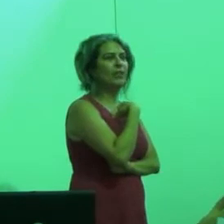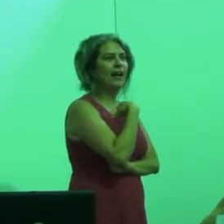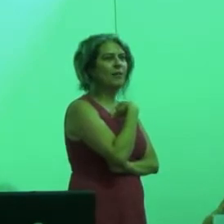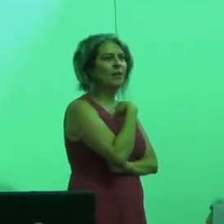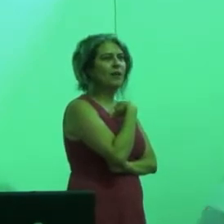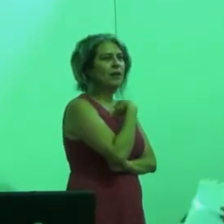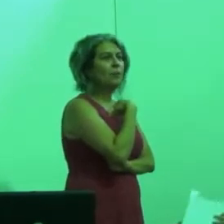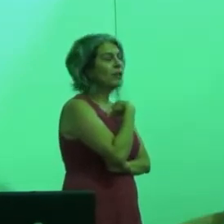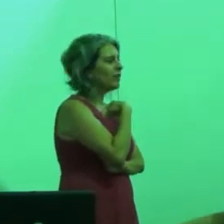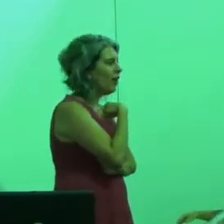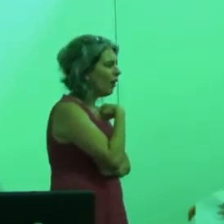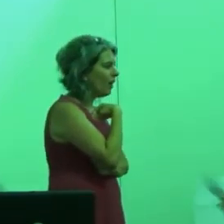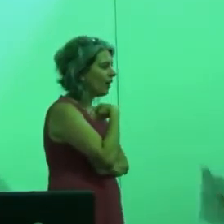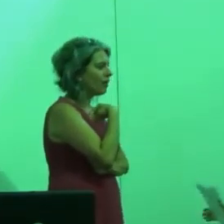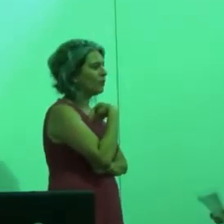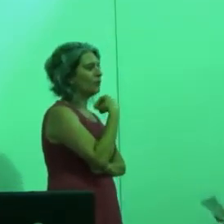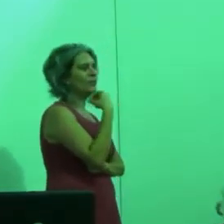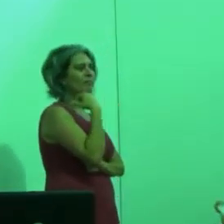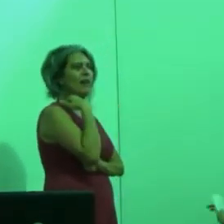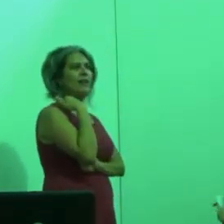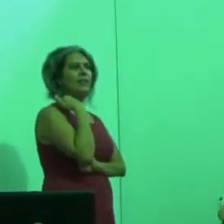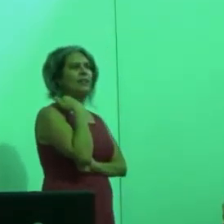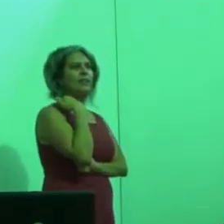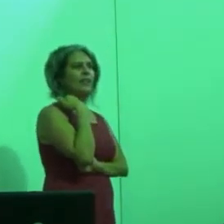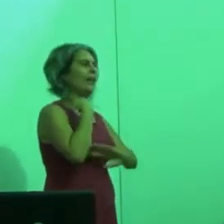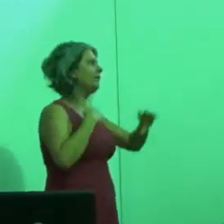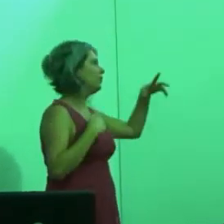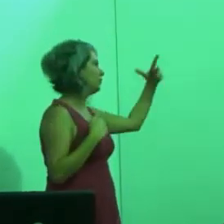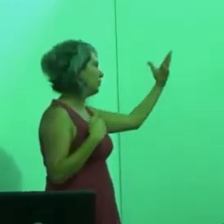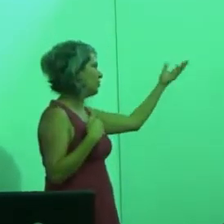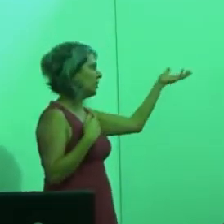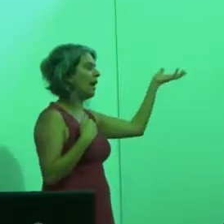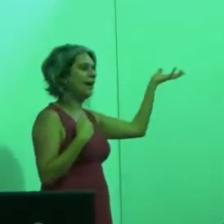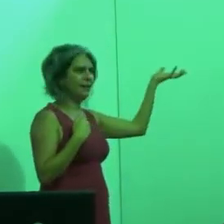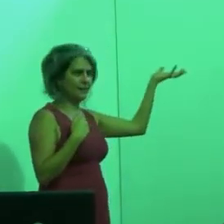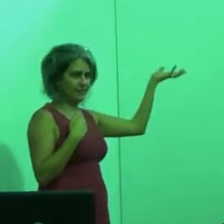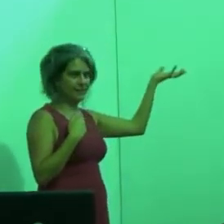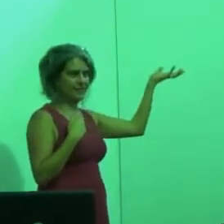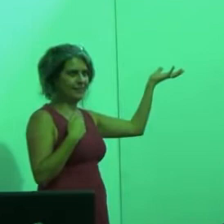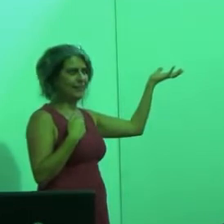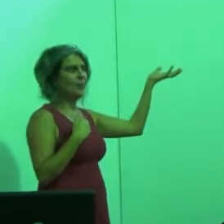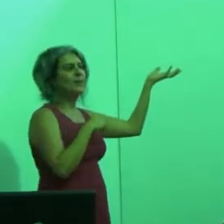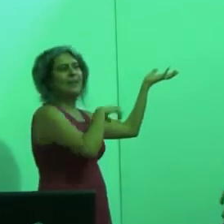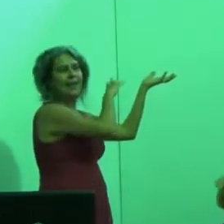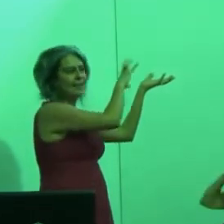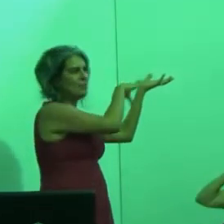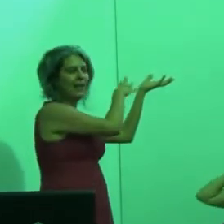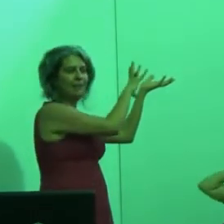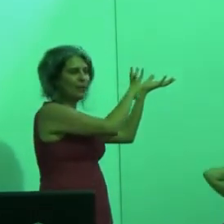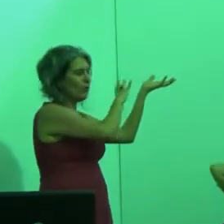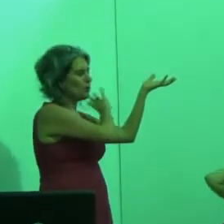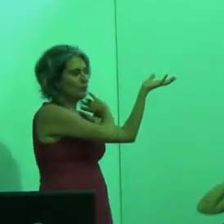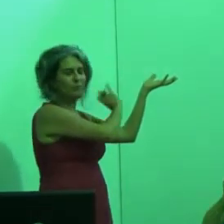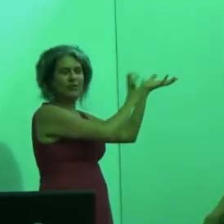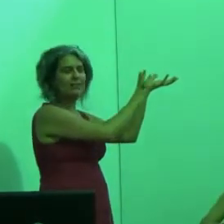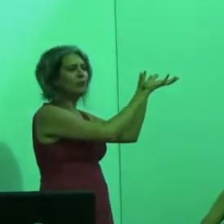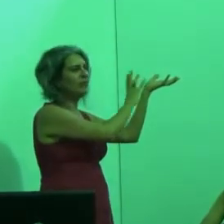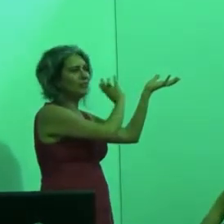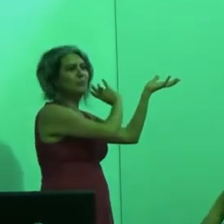editorial, porque o que rola quando você vai entre os originais, essa palavra é ótima, não vou desenvolver isso, mas já